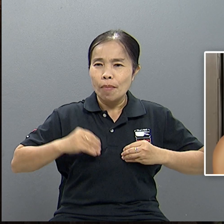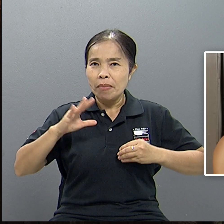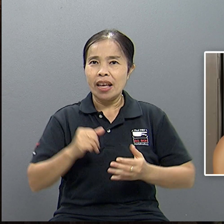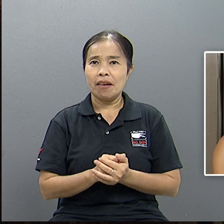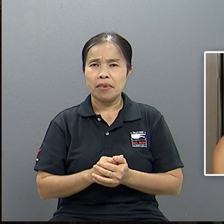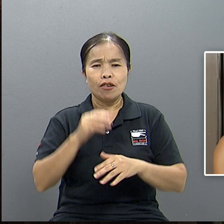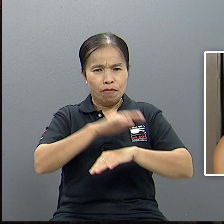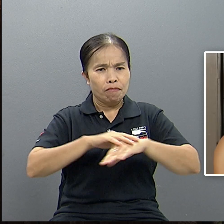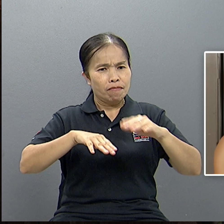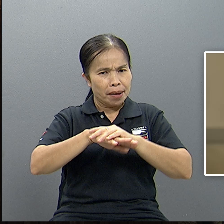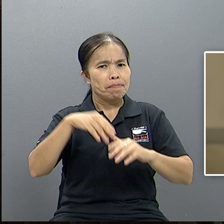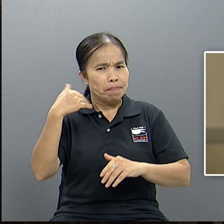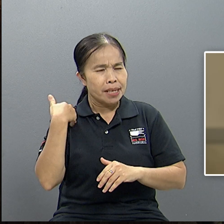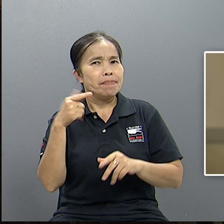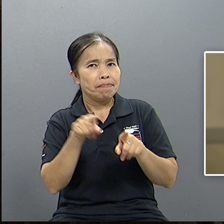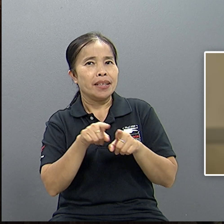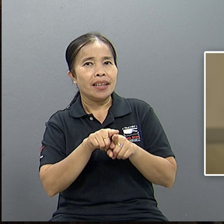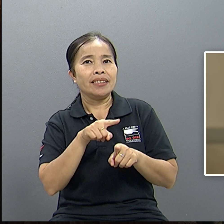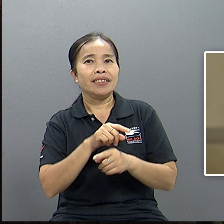คนมีฝีมือคนหนึ่ง